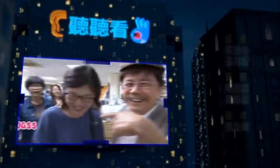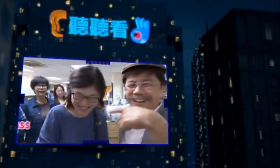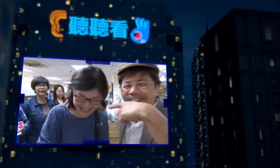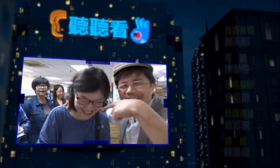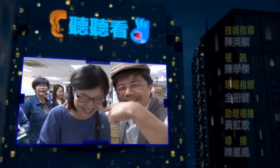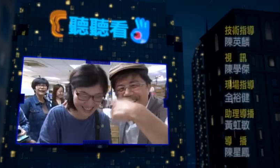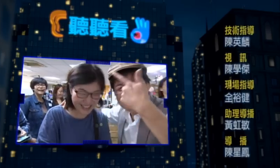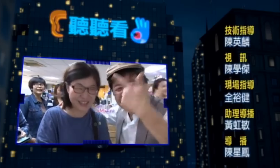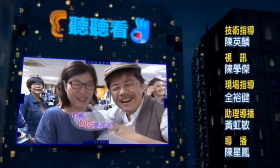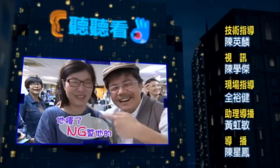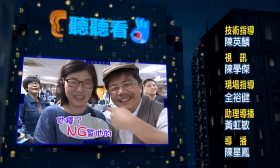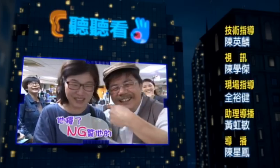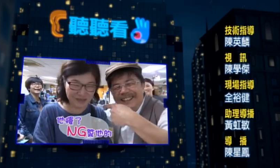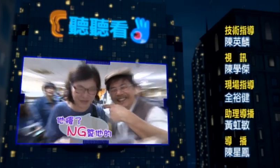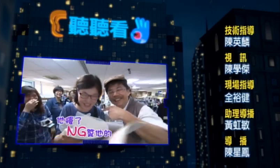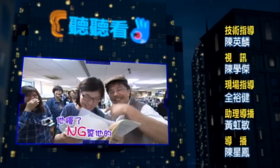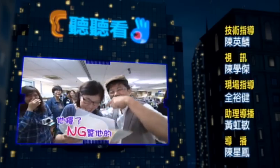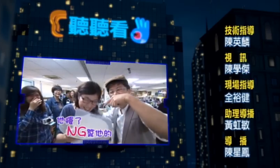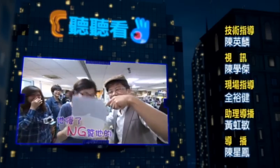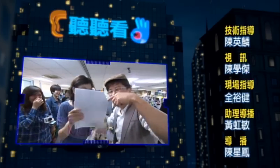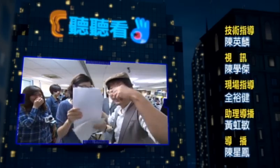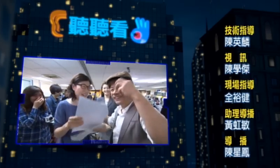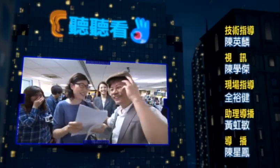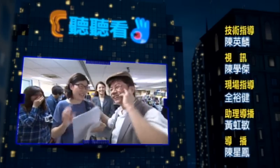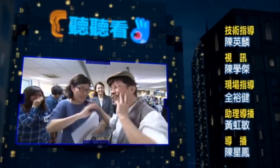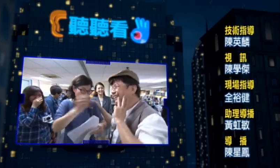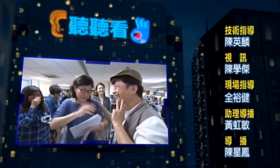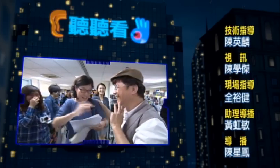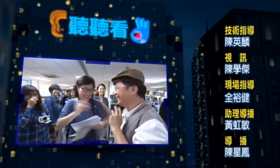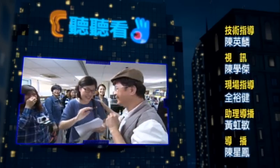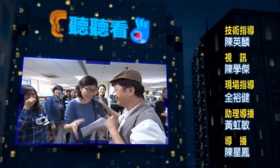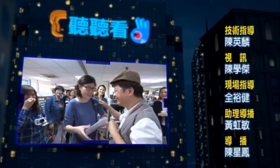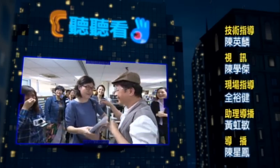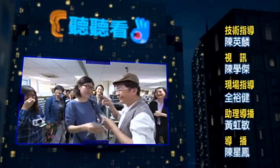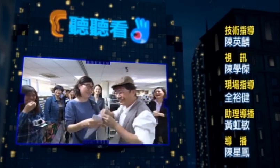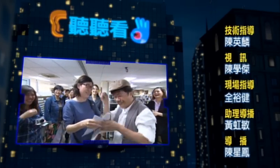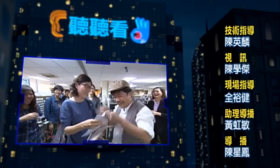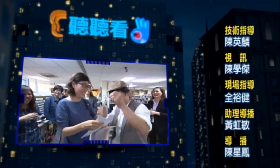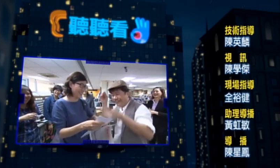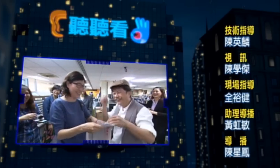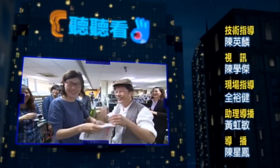还没拿到奖， 太棒了。